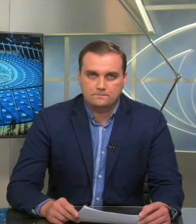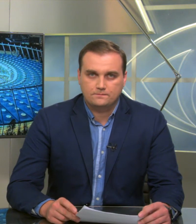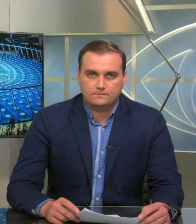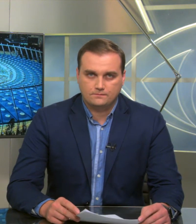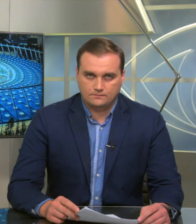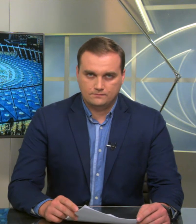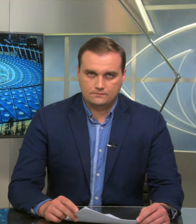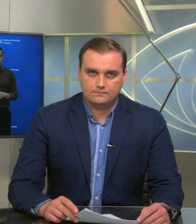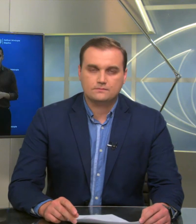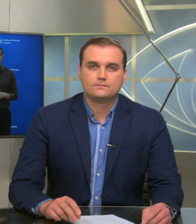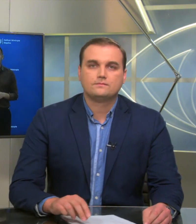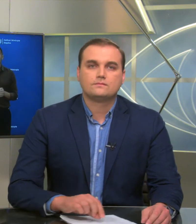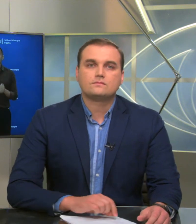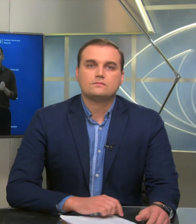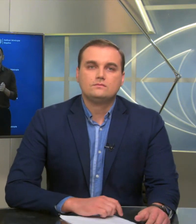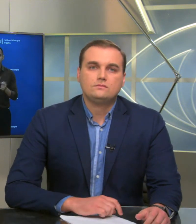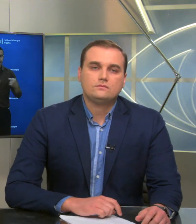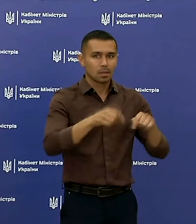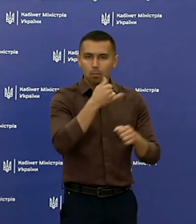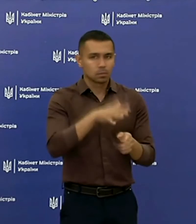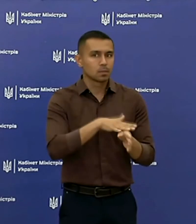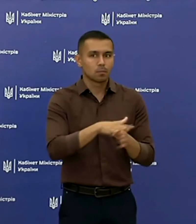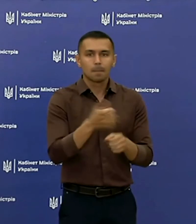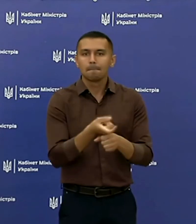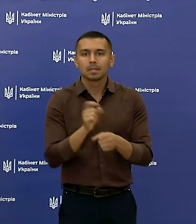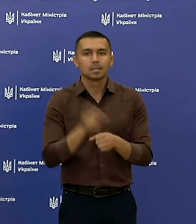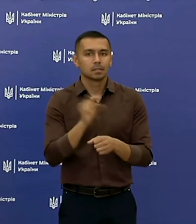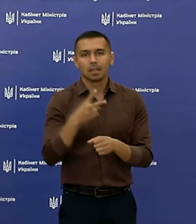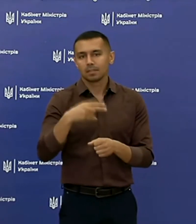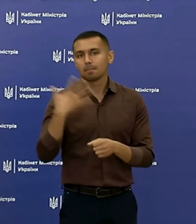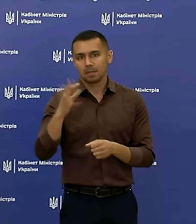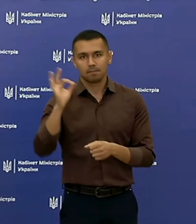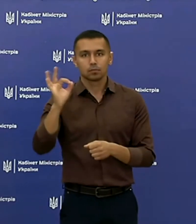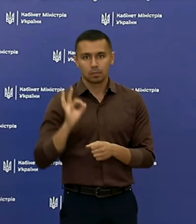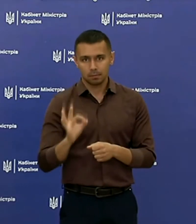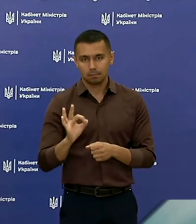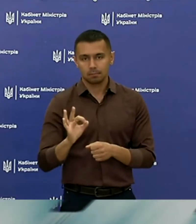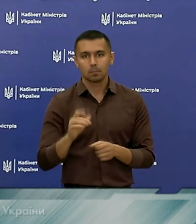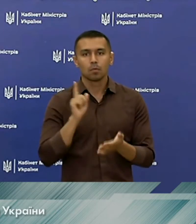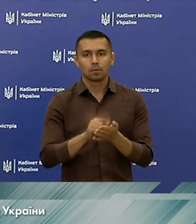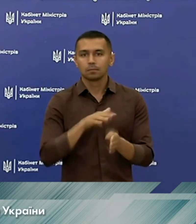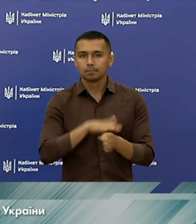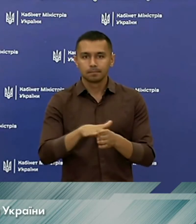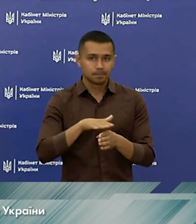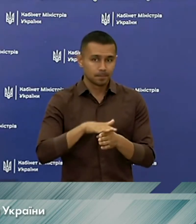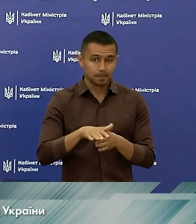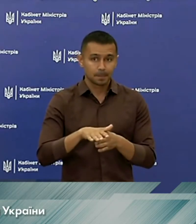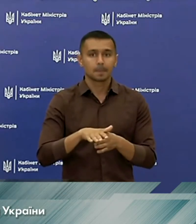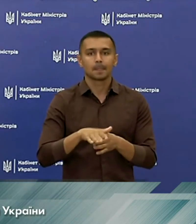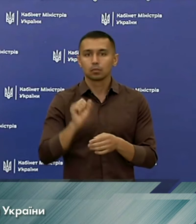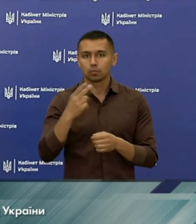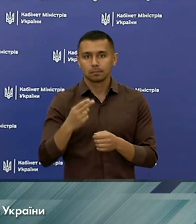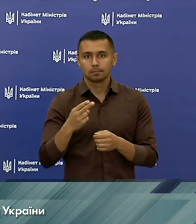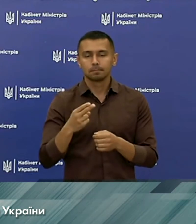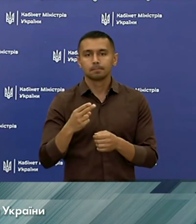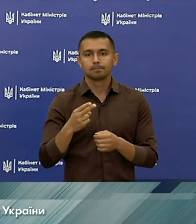заходи. Кожен сектор не може заповнюватися більше, ніж на 25%. Повинні дотримуватися